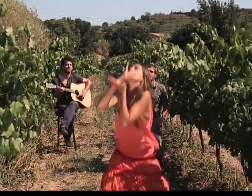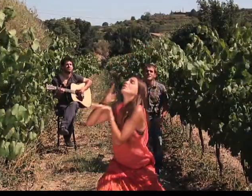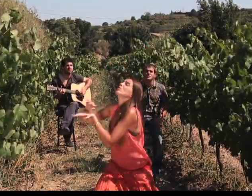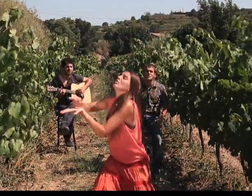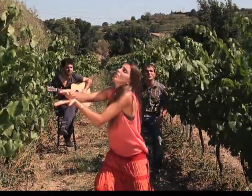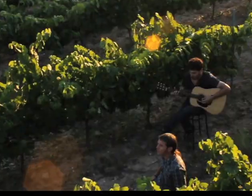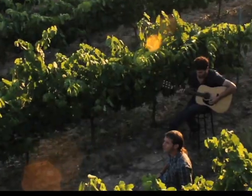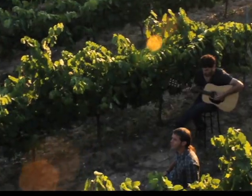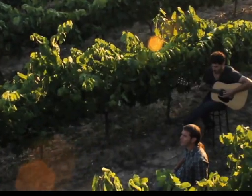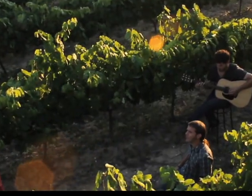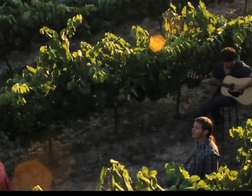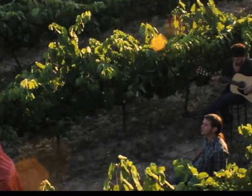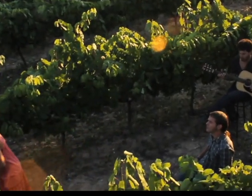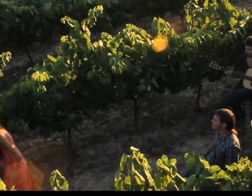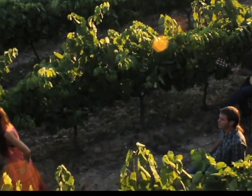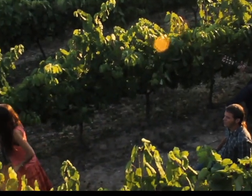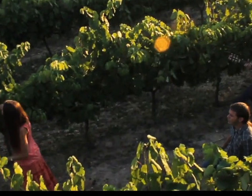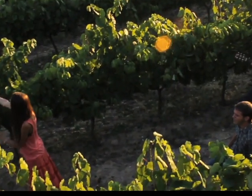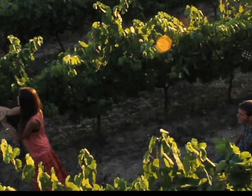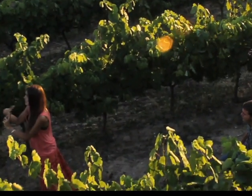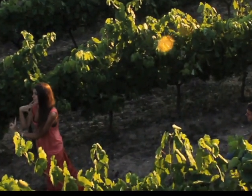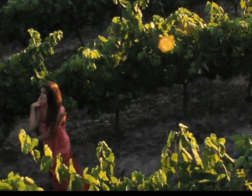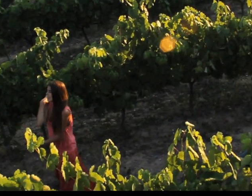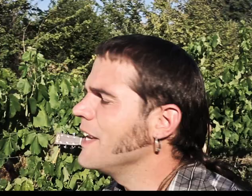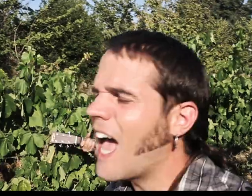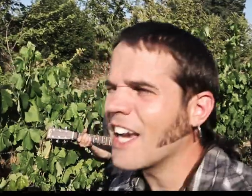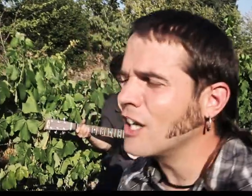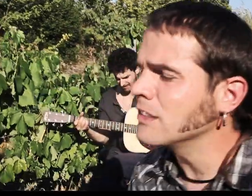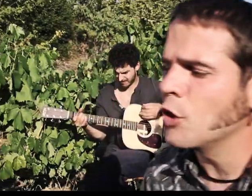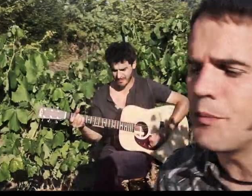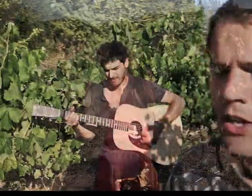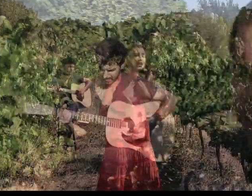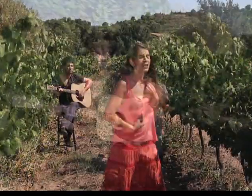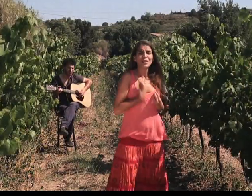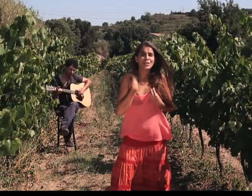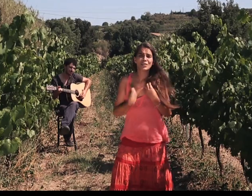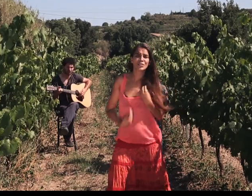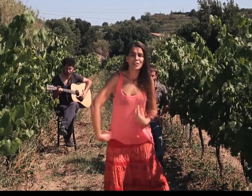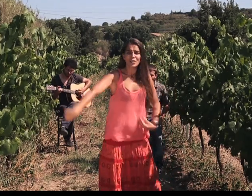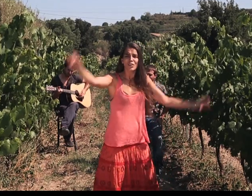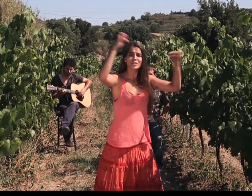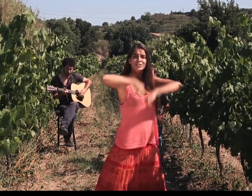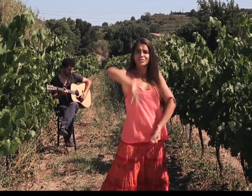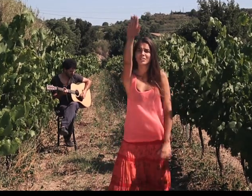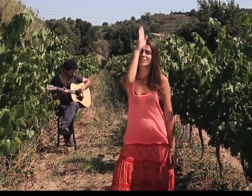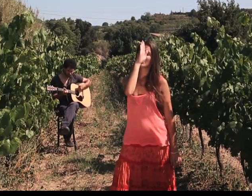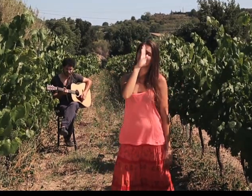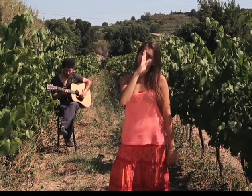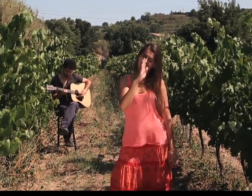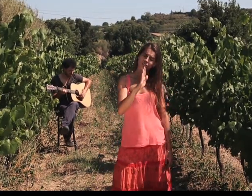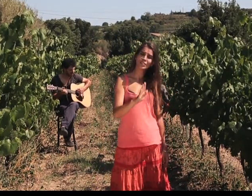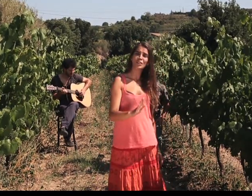t'entrego les cançons. No m'embriaga el dubte i conservo la